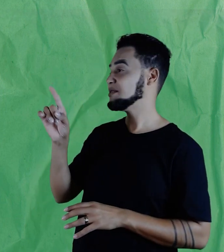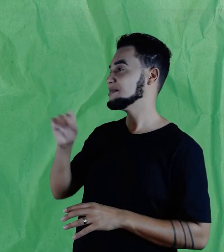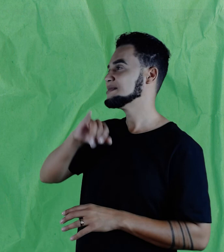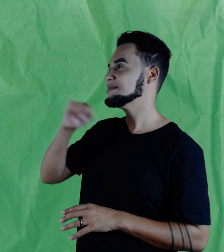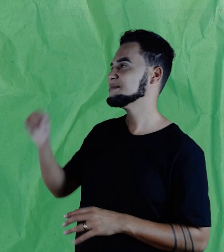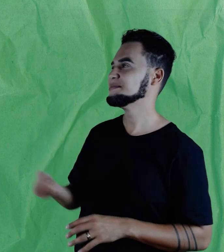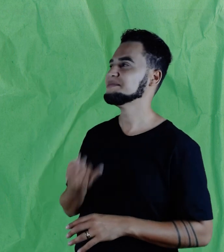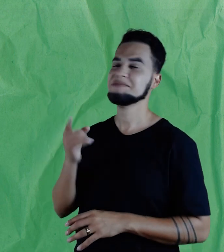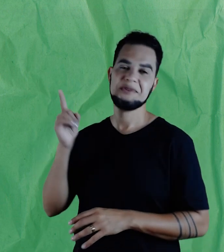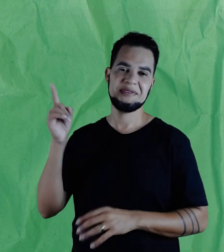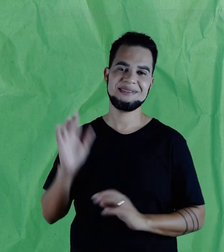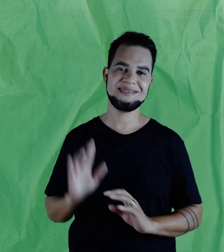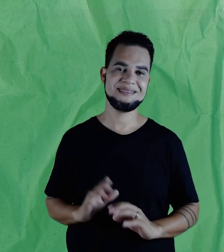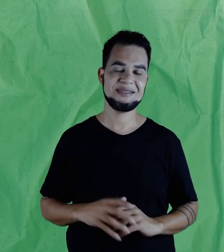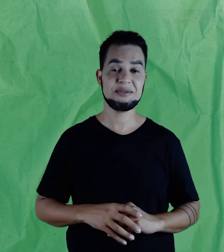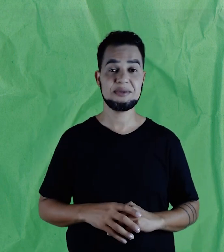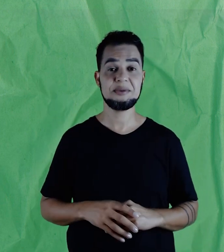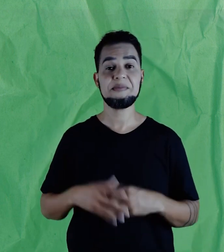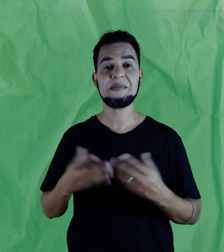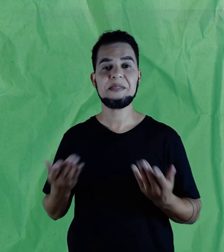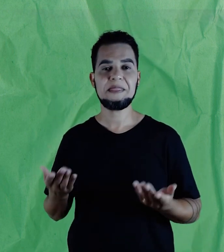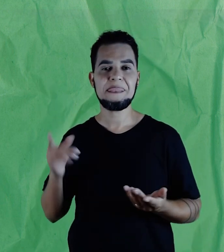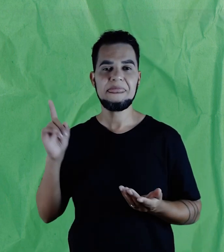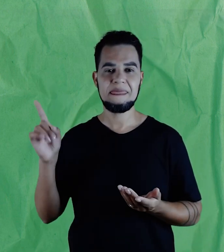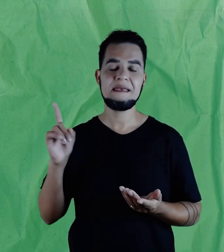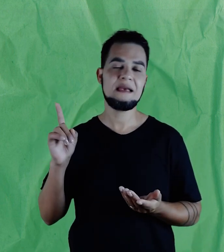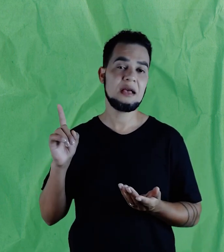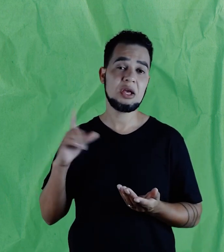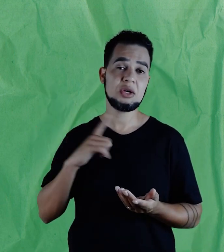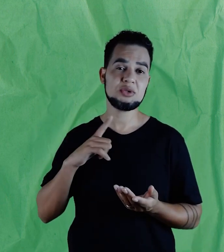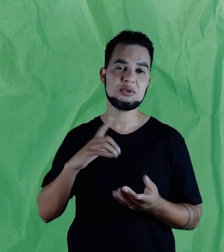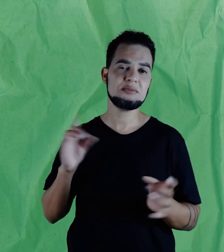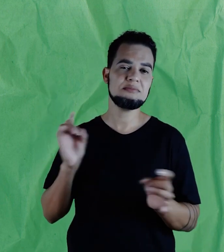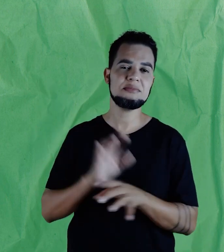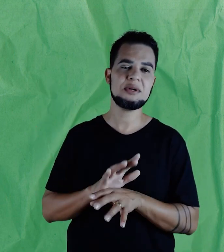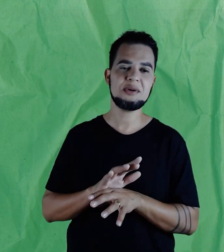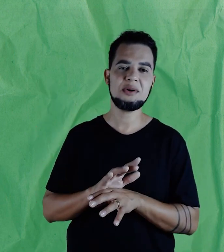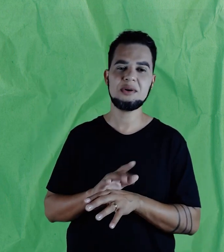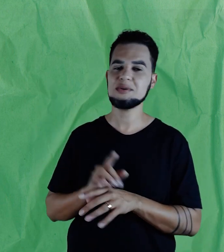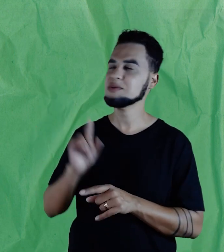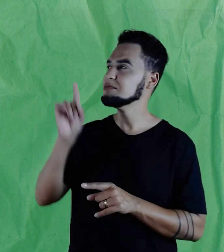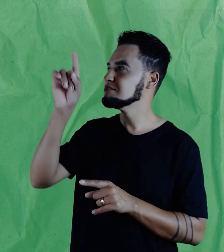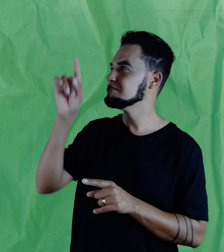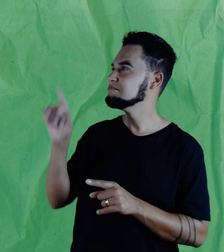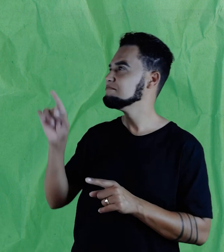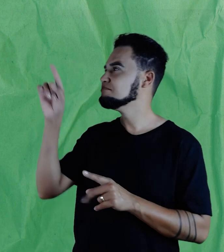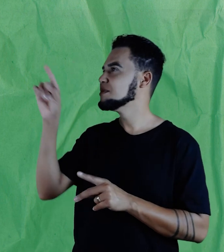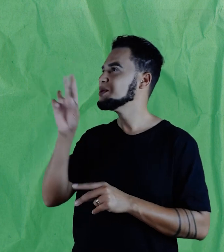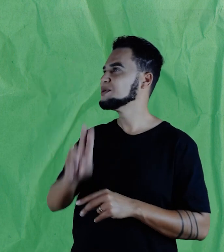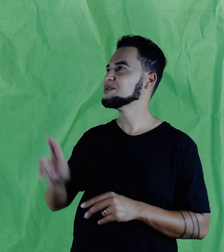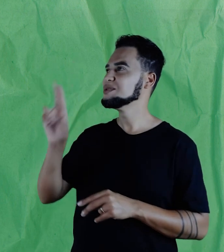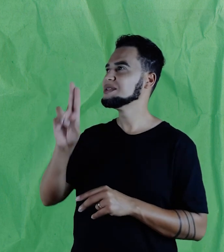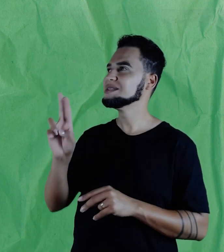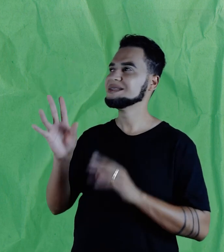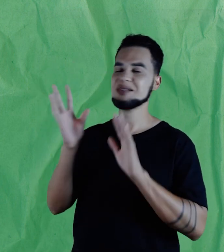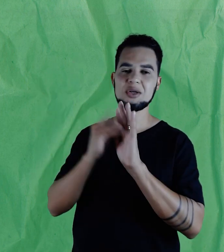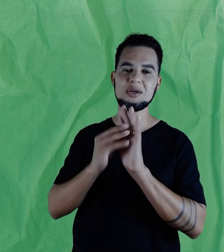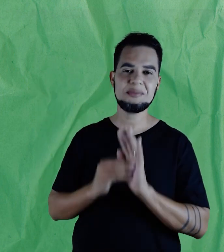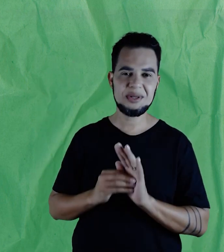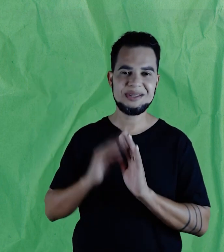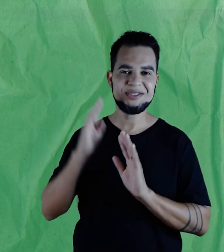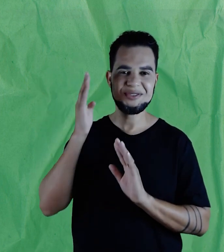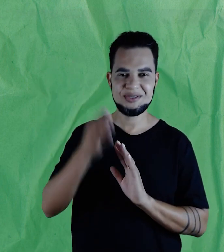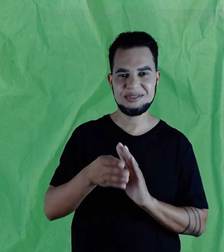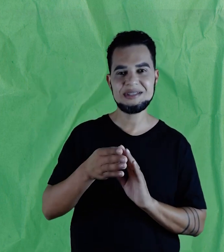no React Native. E aí aqui eu deixei pronto, então, uma página utilizando um componente